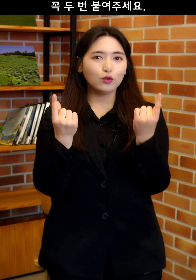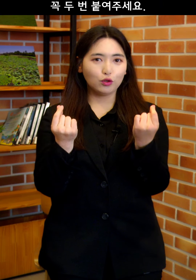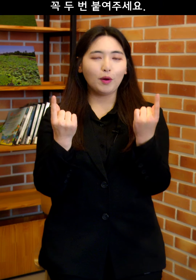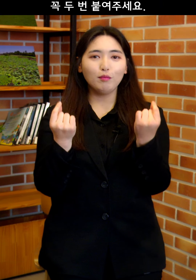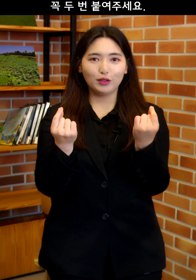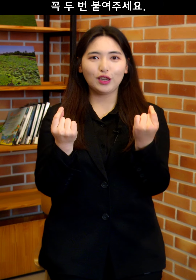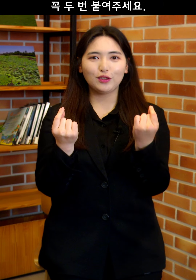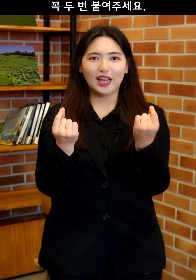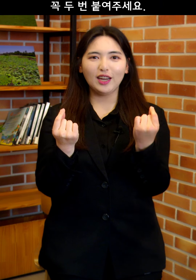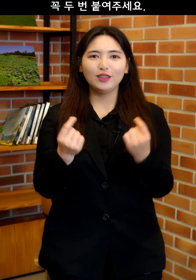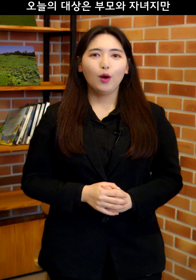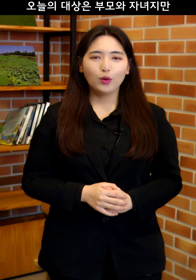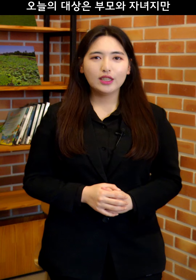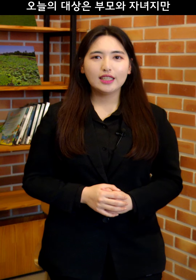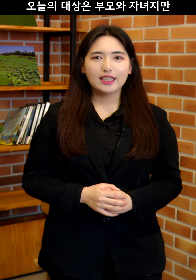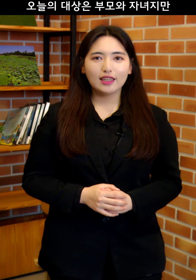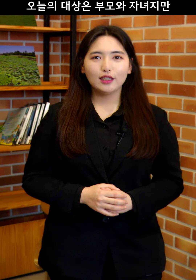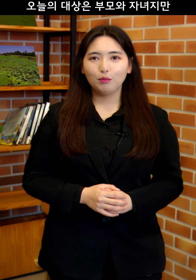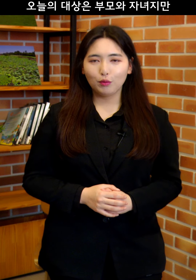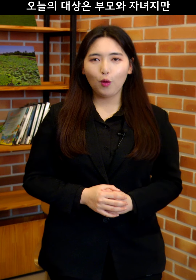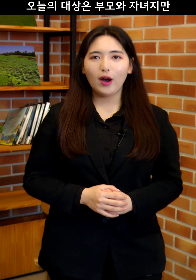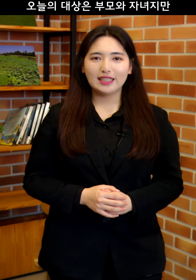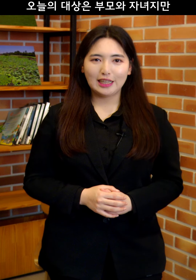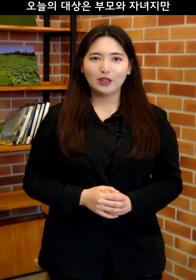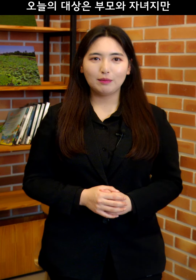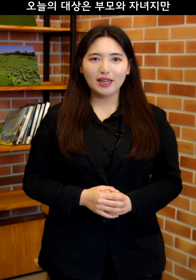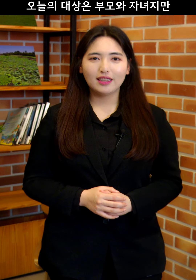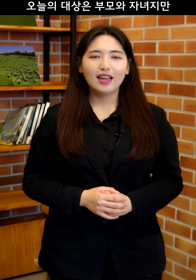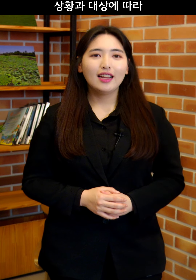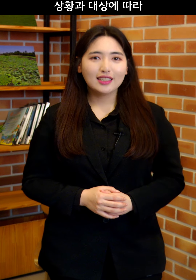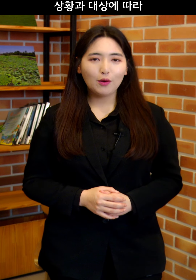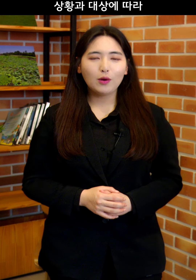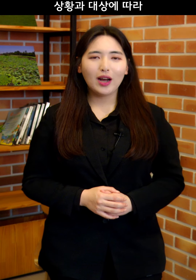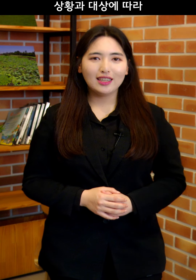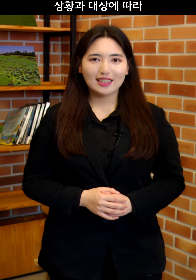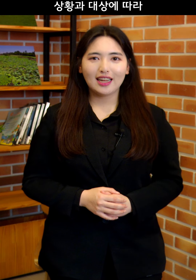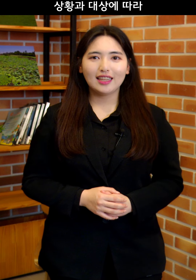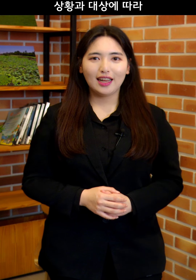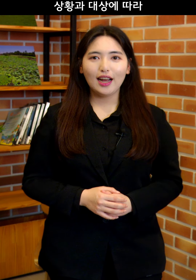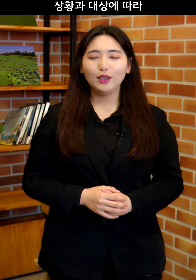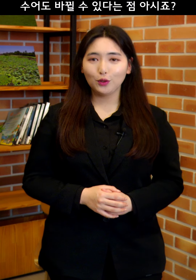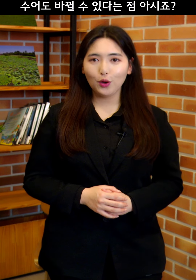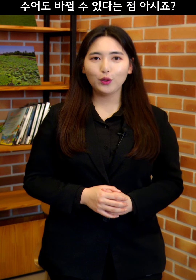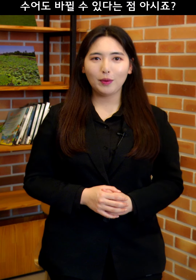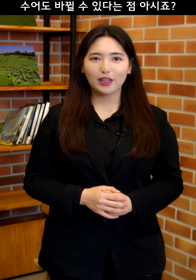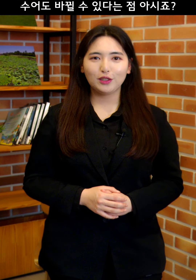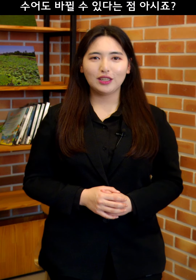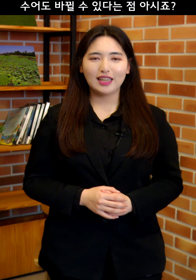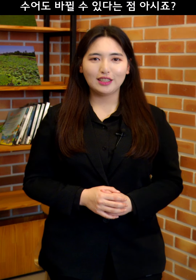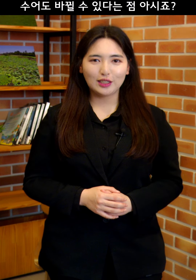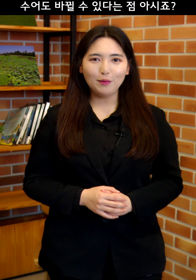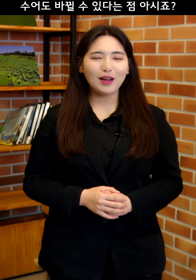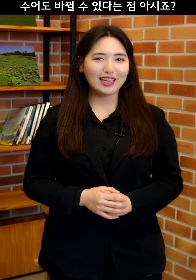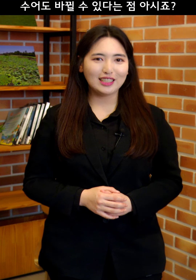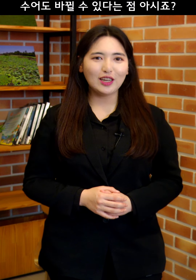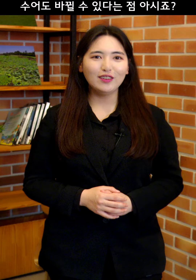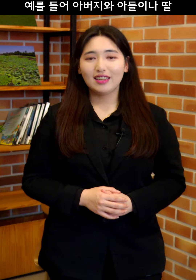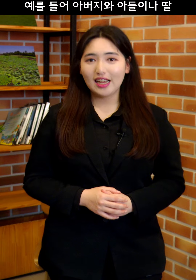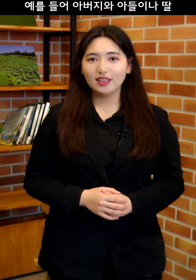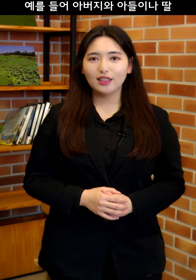두번 붙여주세요. 오늘의 대상은 부모와 자녀지만 상황과 대상에 따라 수어도 바뀔 수 있다는 점 아시죠? 예를